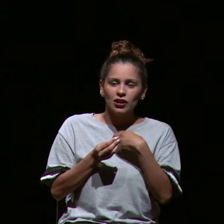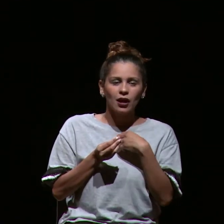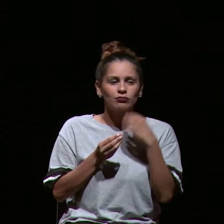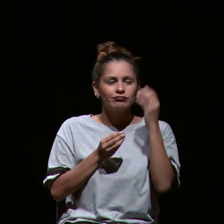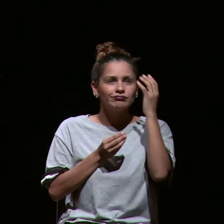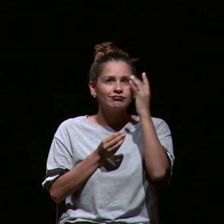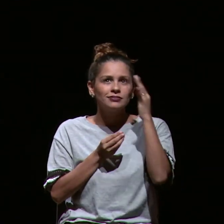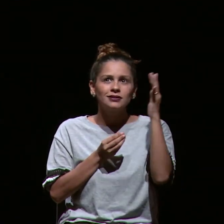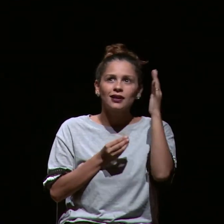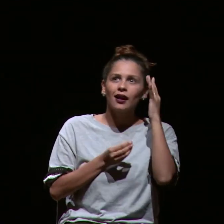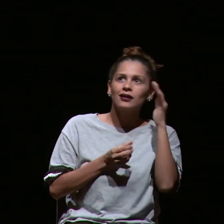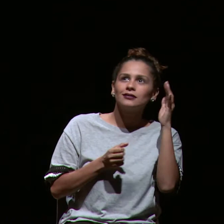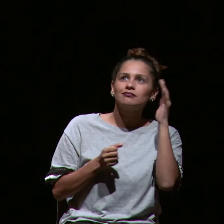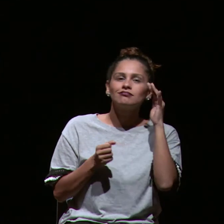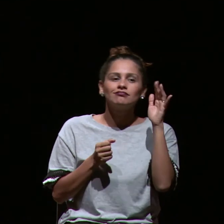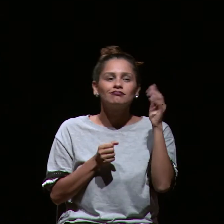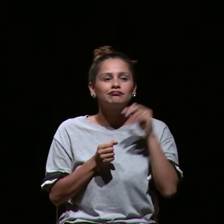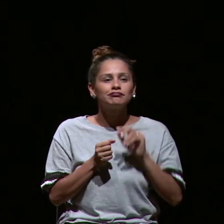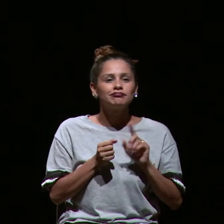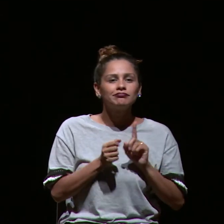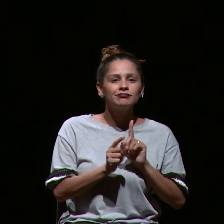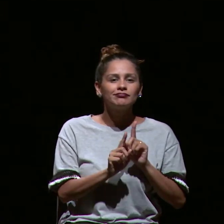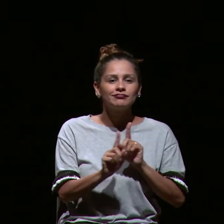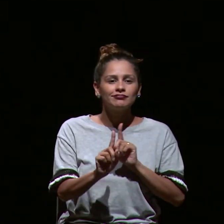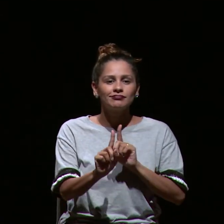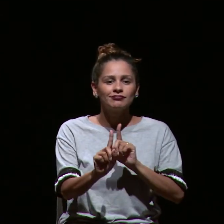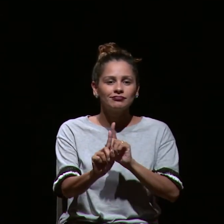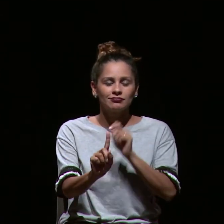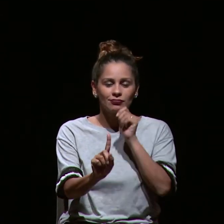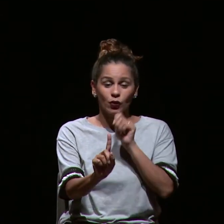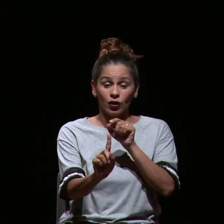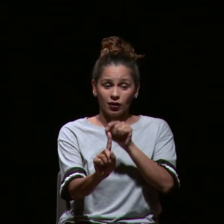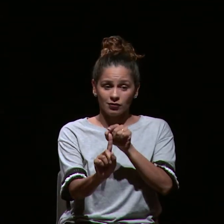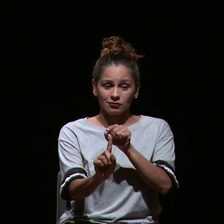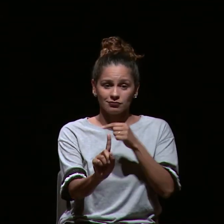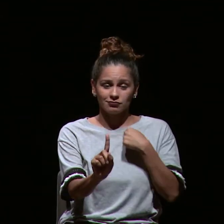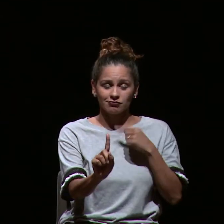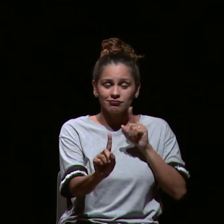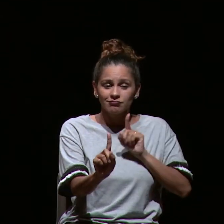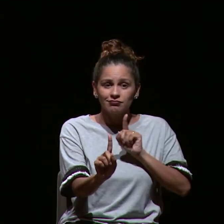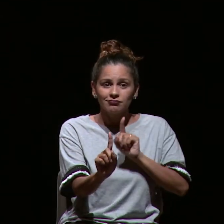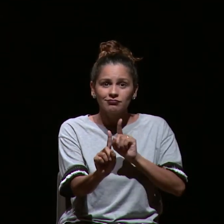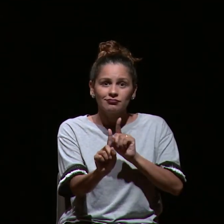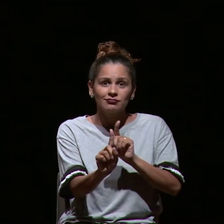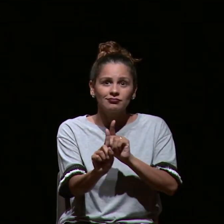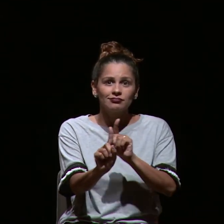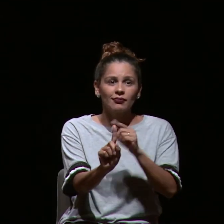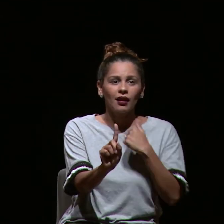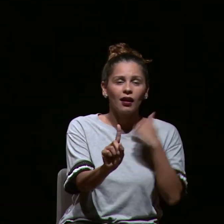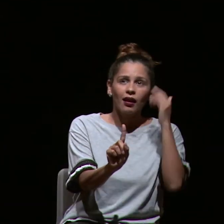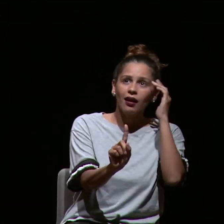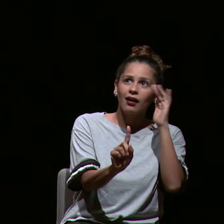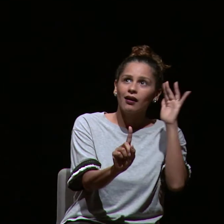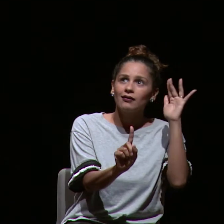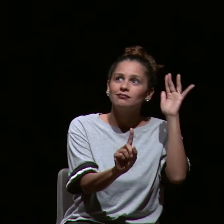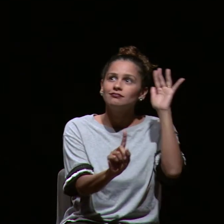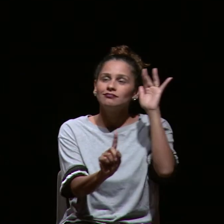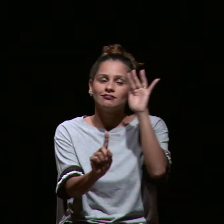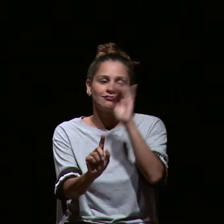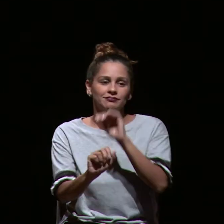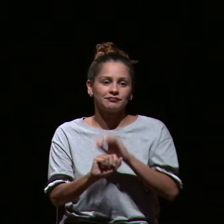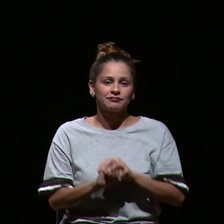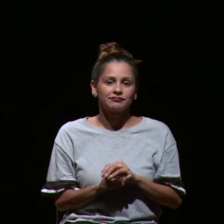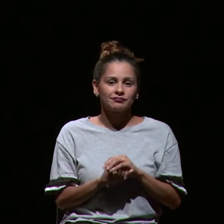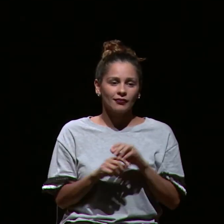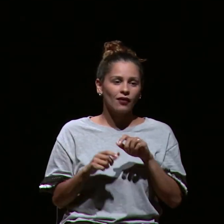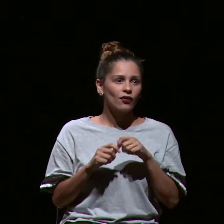meus versos de memória, seguia minha sinhá à distância de 2 ou 3 passos e caminhava tão alheia a tudo que ia despedaçando a folha,